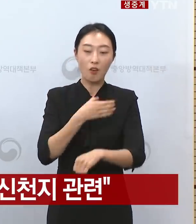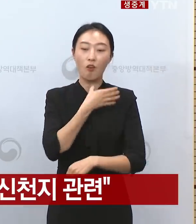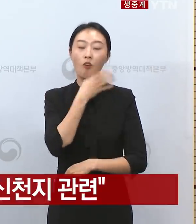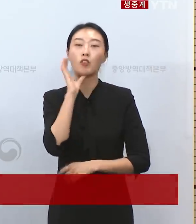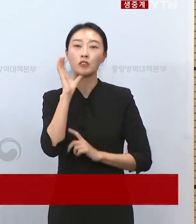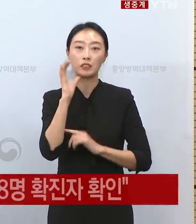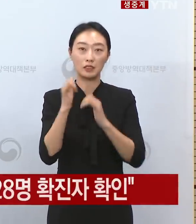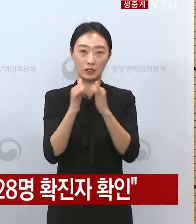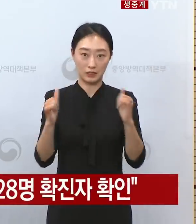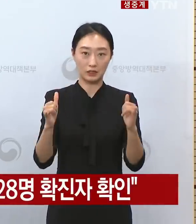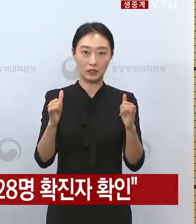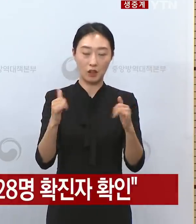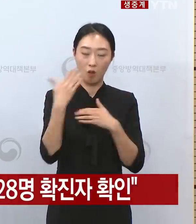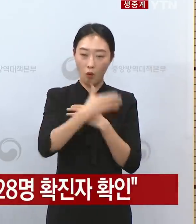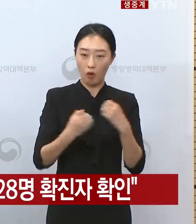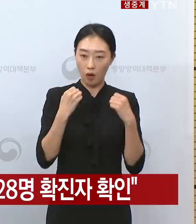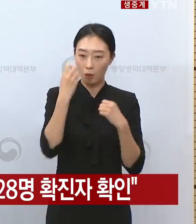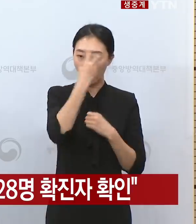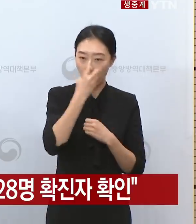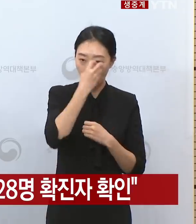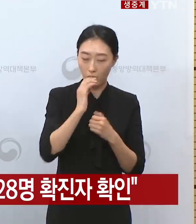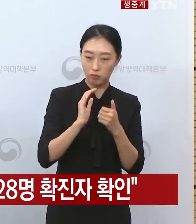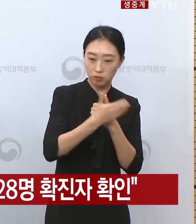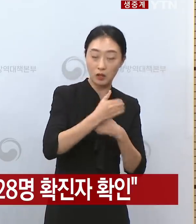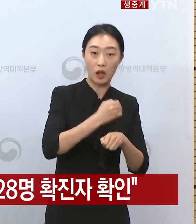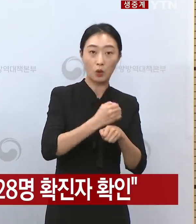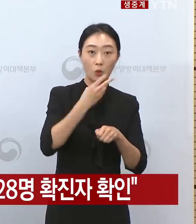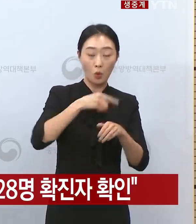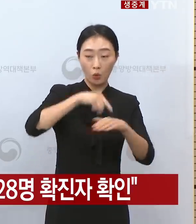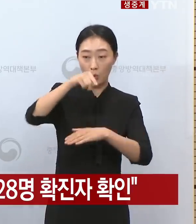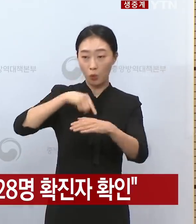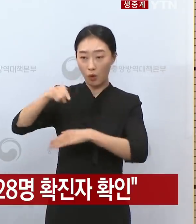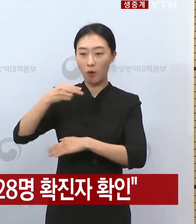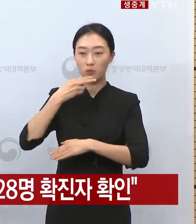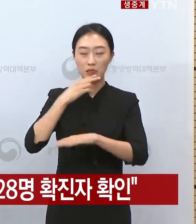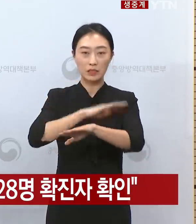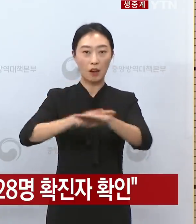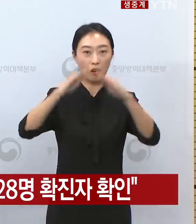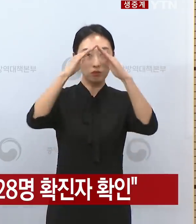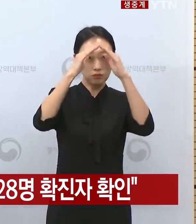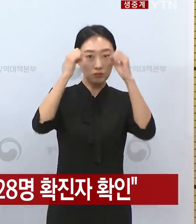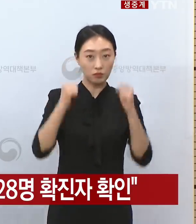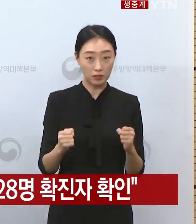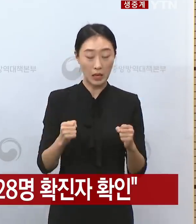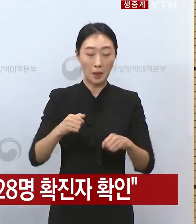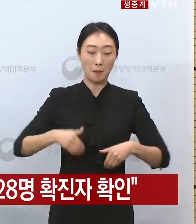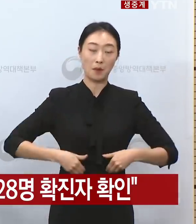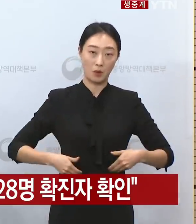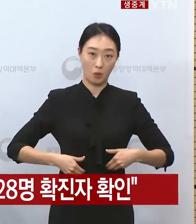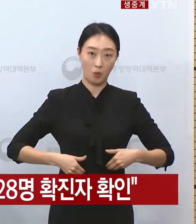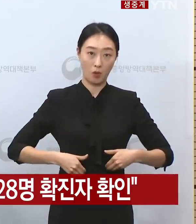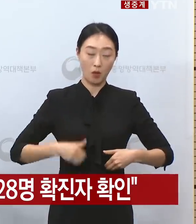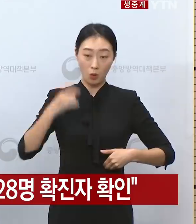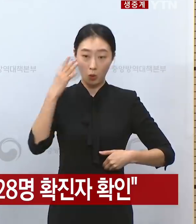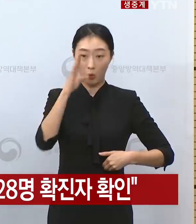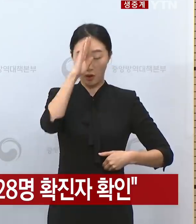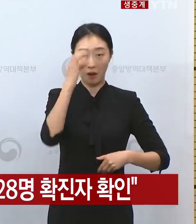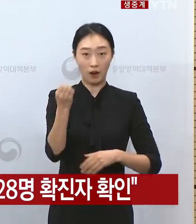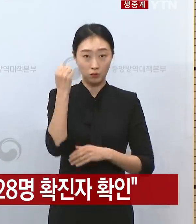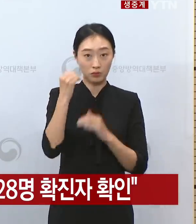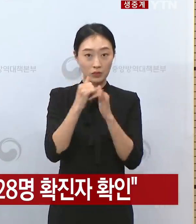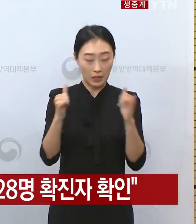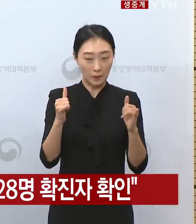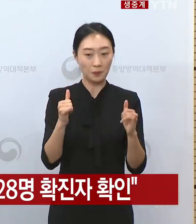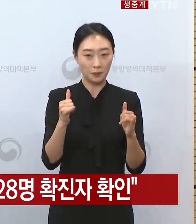어르신들에 대한 건강 보호 그리고 노출을 최소화하는 그런 노력이 필요하고 중증 환자에 대한 진료 체계를 좀